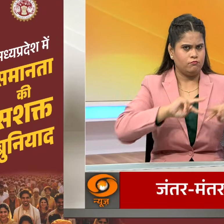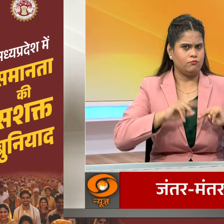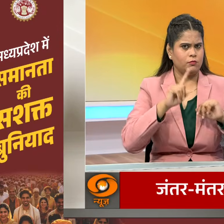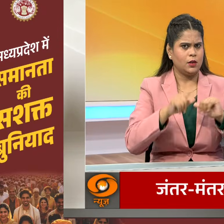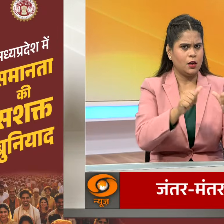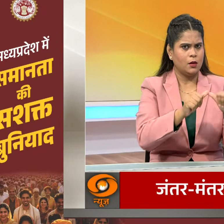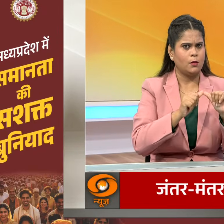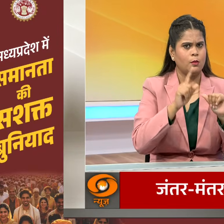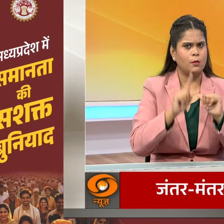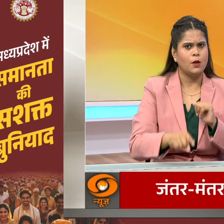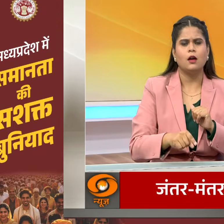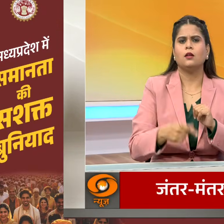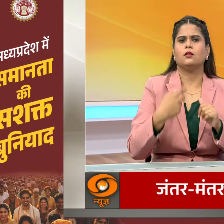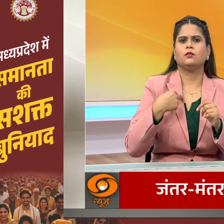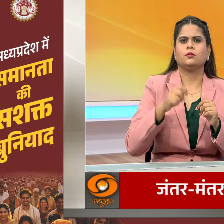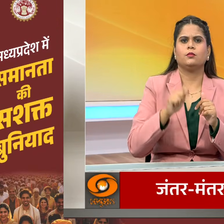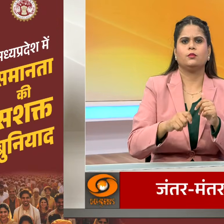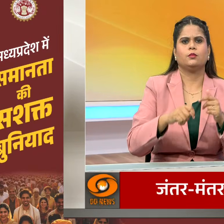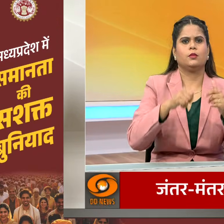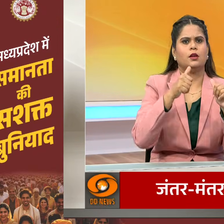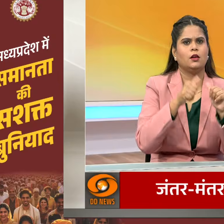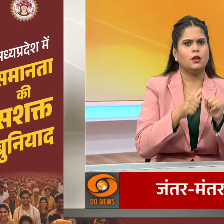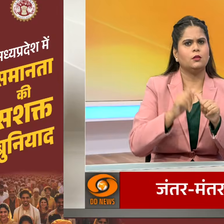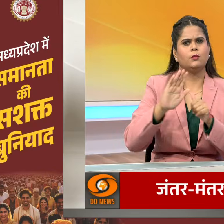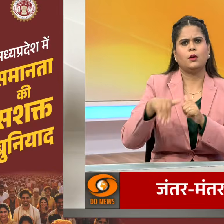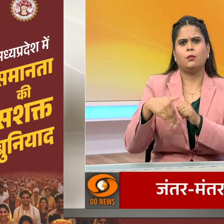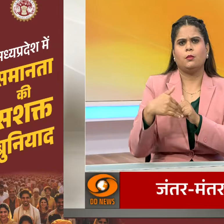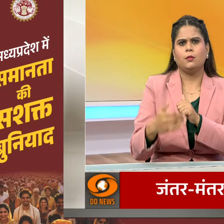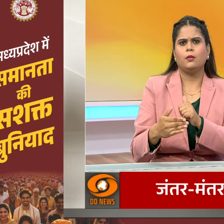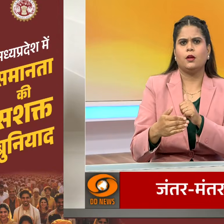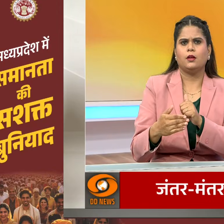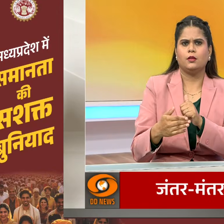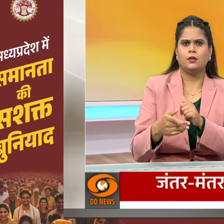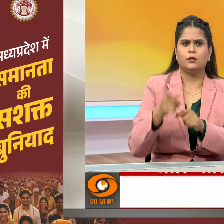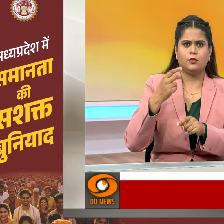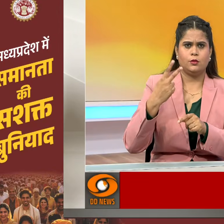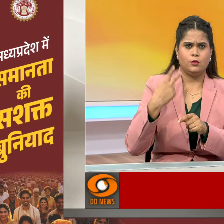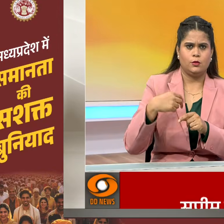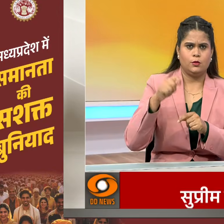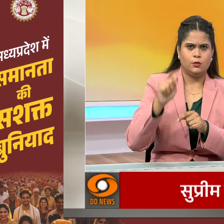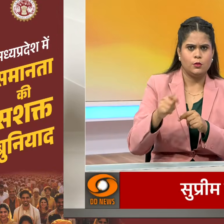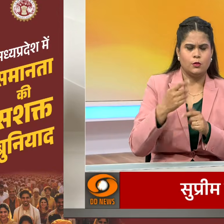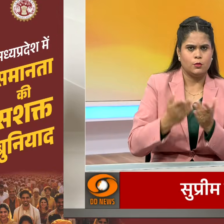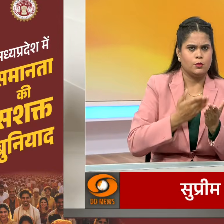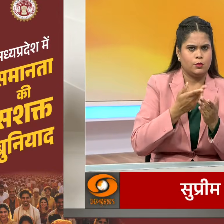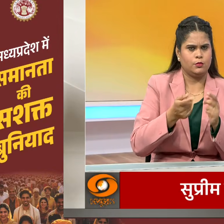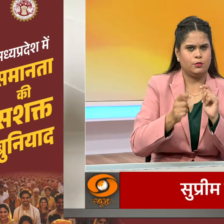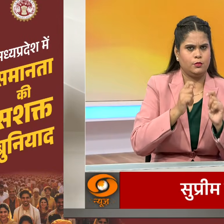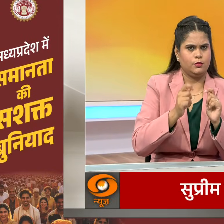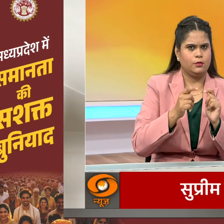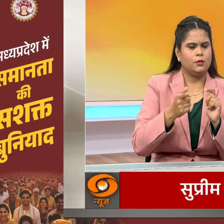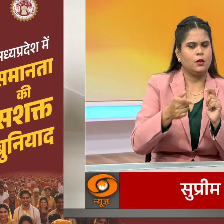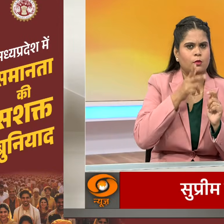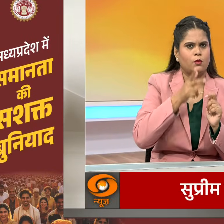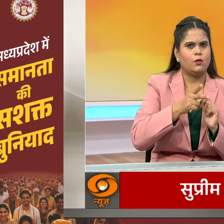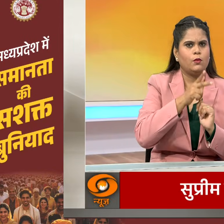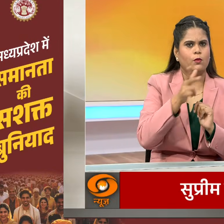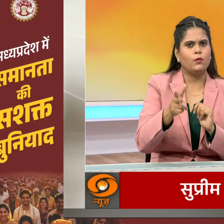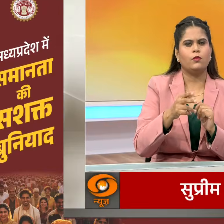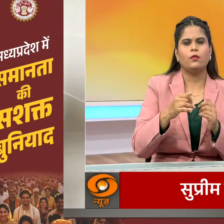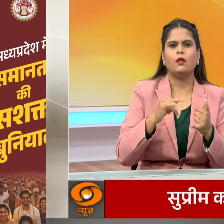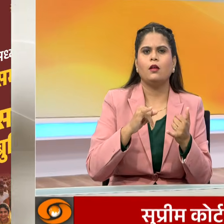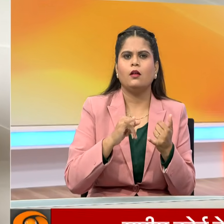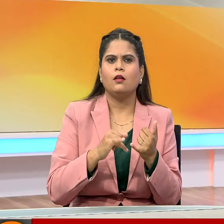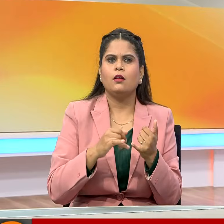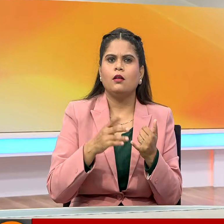इंद्रजीत सिन्हा, अधिवक्ता अमृतांश वत्स और अधिवक्ता पीएस पति ने पक्ष रखा। याचिकाकर्ताओं ने कोर्ट से नियुक्ति रद्द करने के